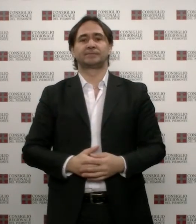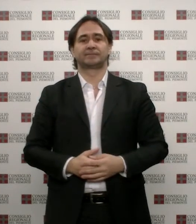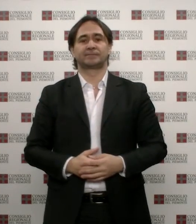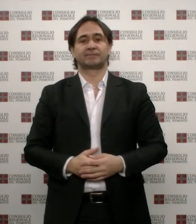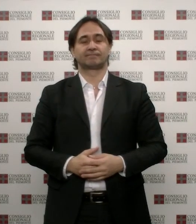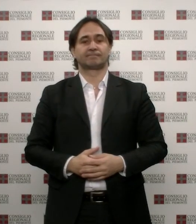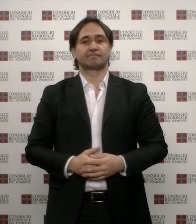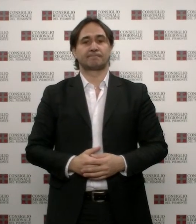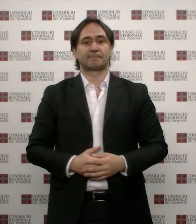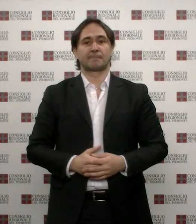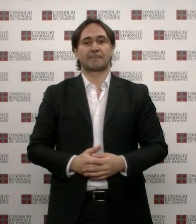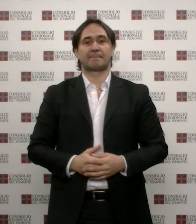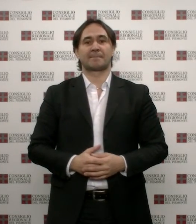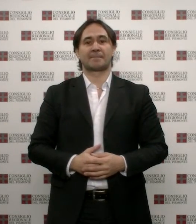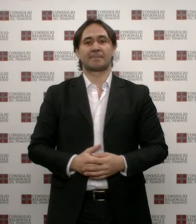In evidenza.